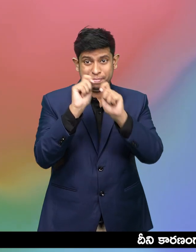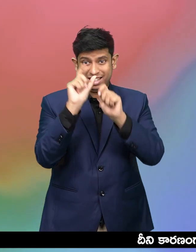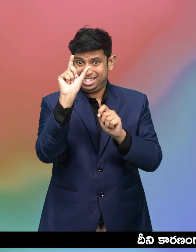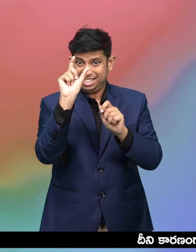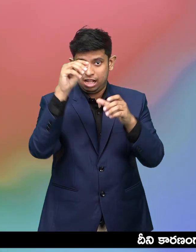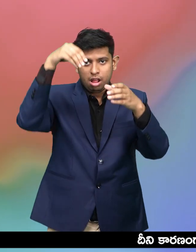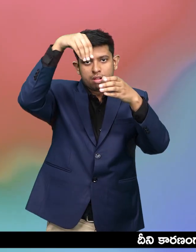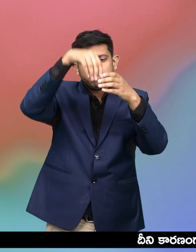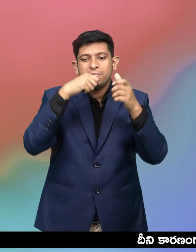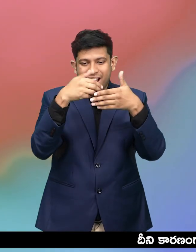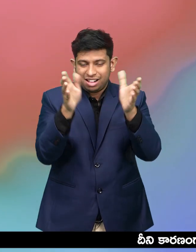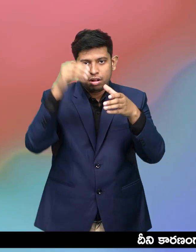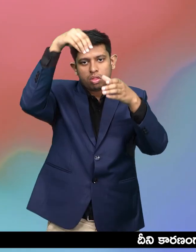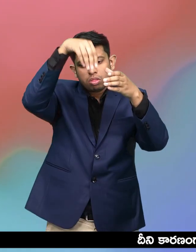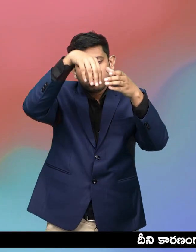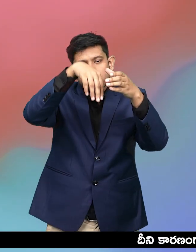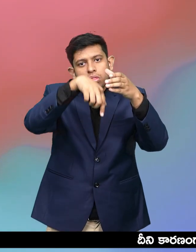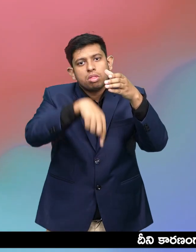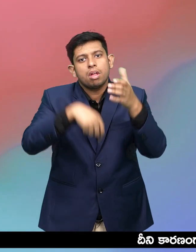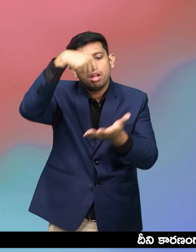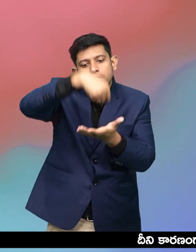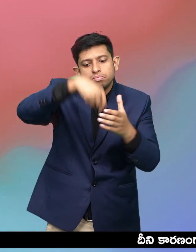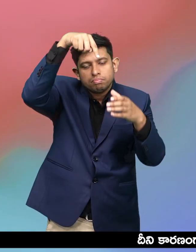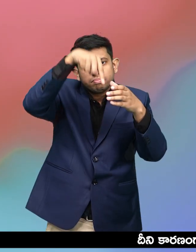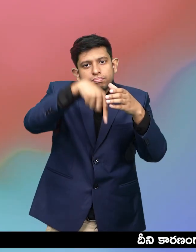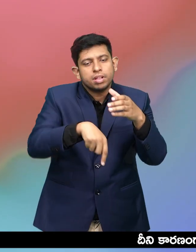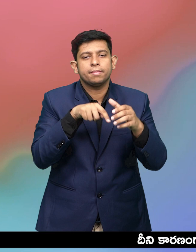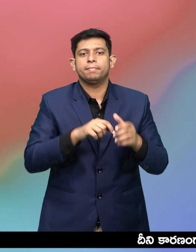కారణంగా ఇనుపగోరు నీటిలో మునిగిపోతుంది.